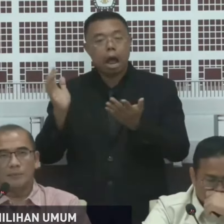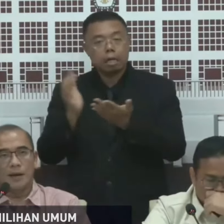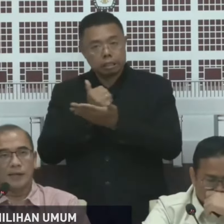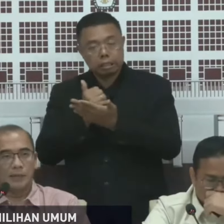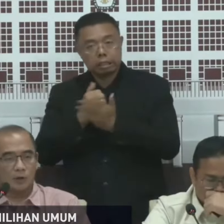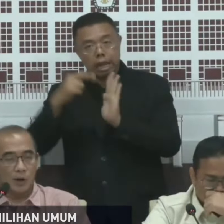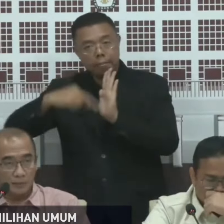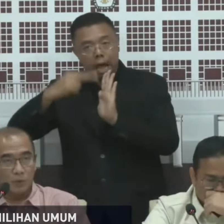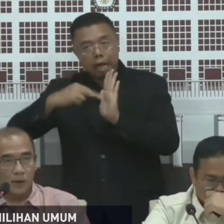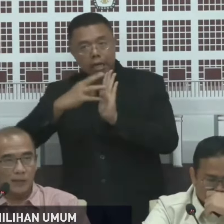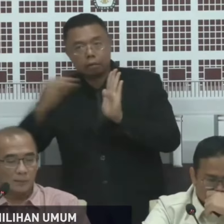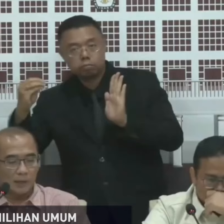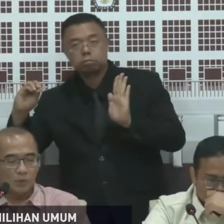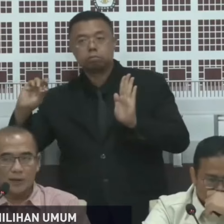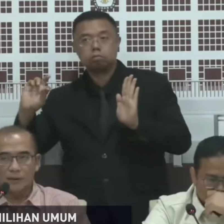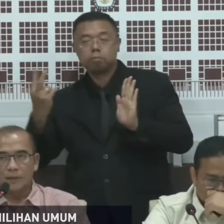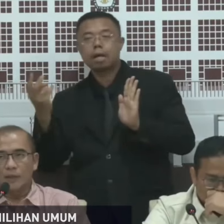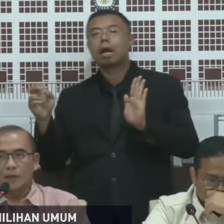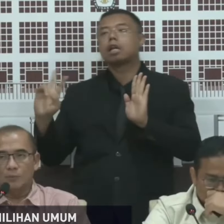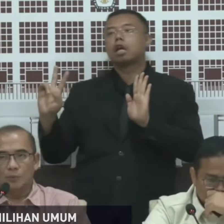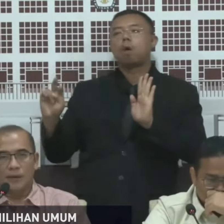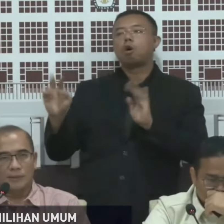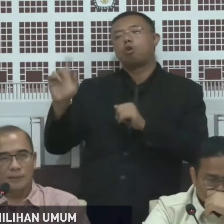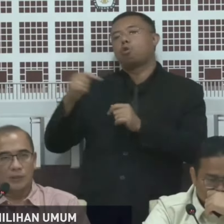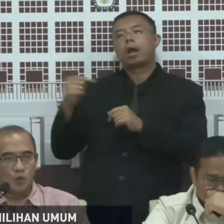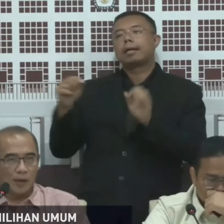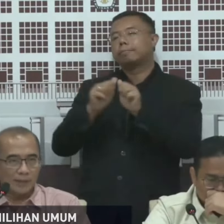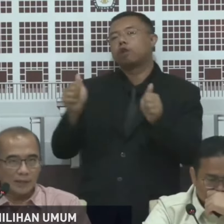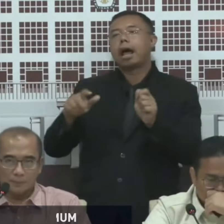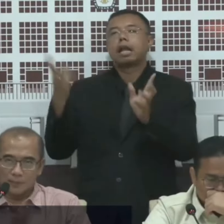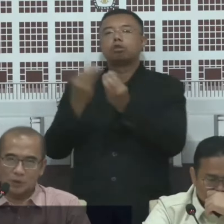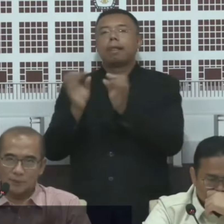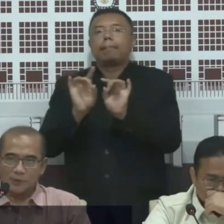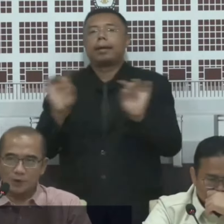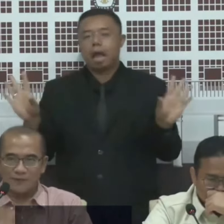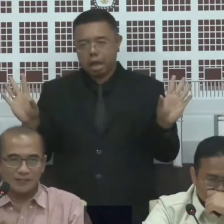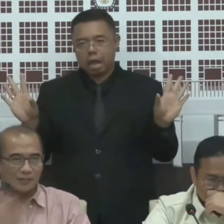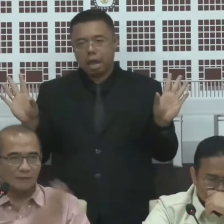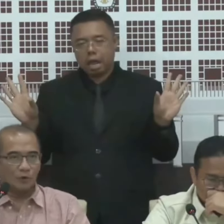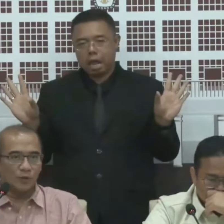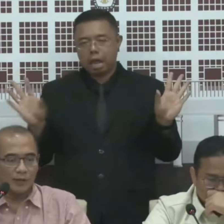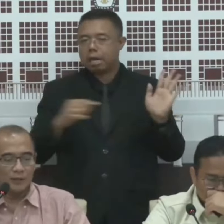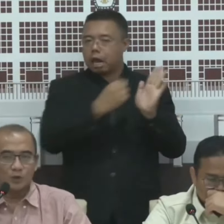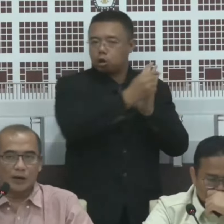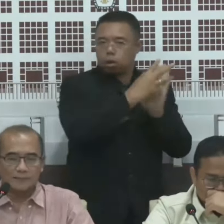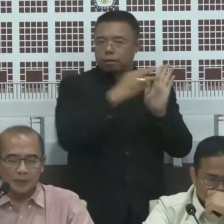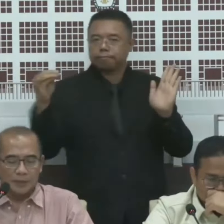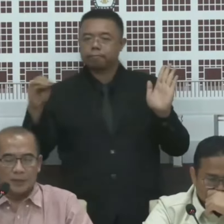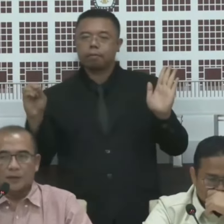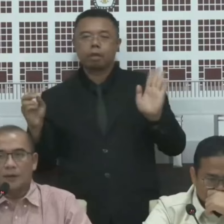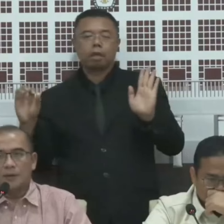hasil pembacaannya kurang sempurna dan menimbulkan publikasi hitungannya, hitungan maksudnya yang konversi dari formulir ke